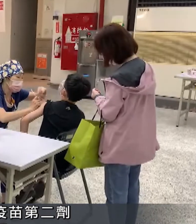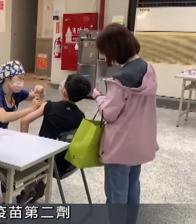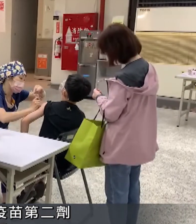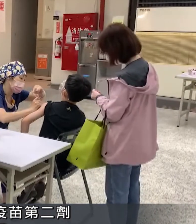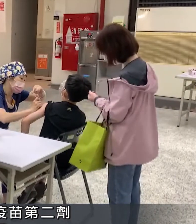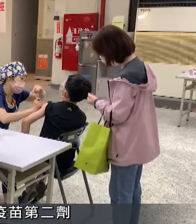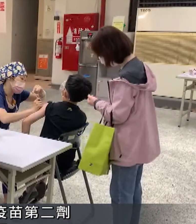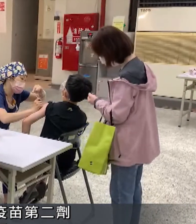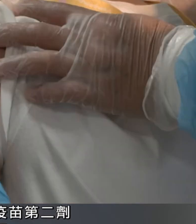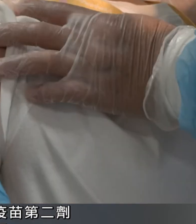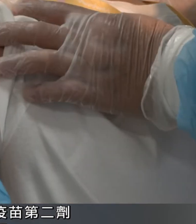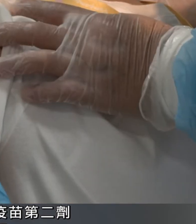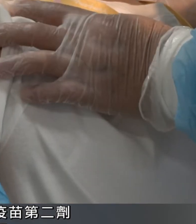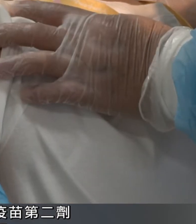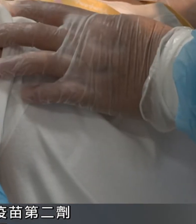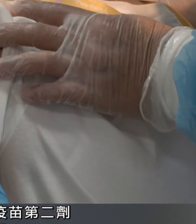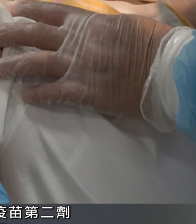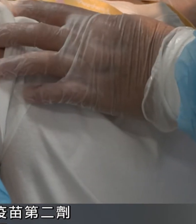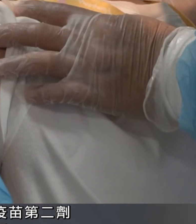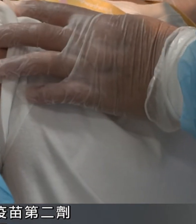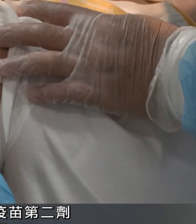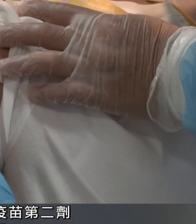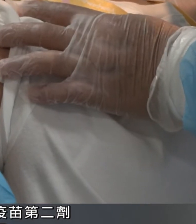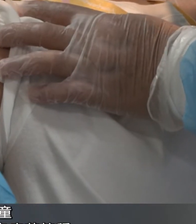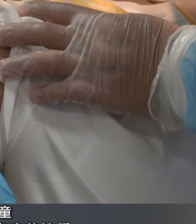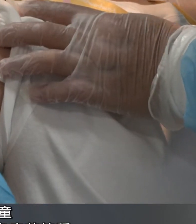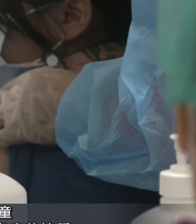剂也将于6月22号开打。目前已经有